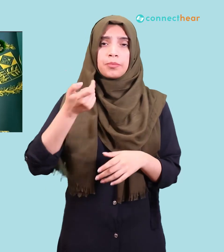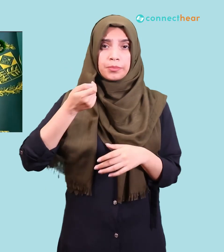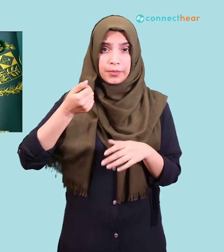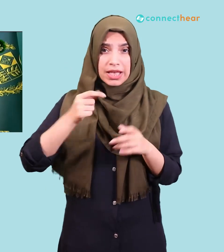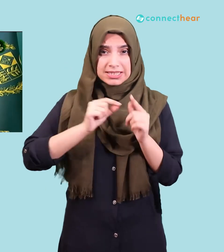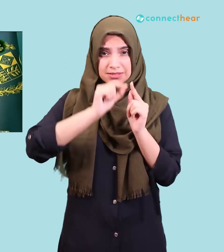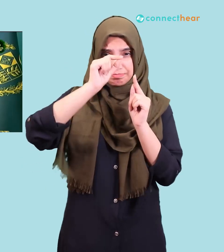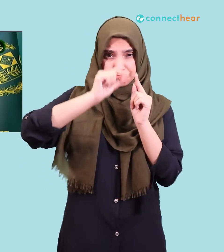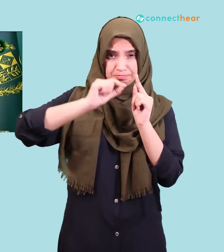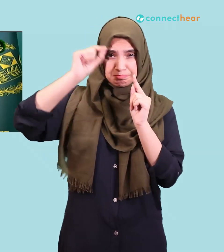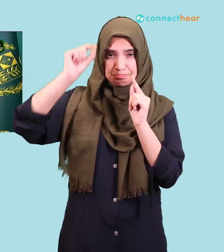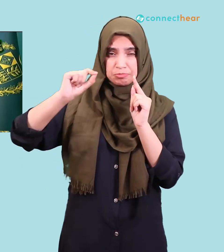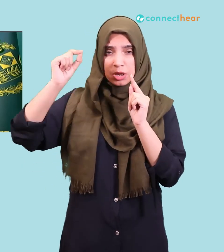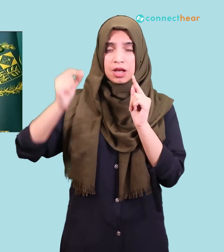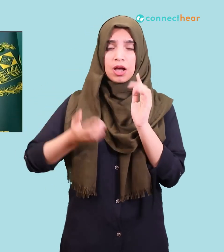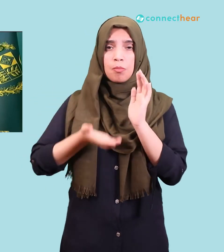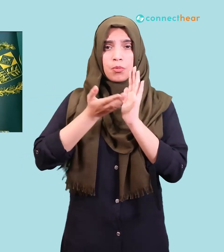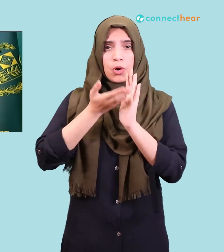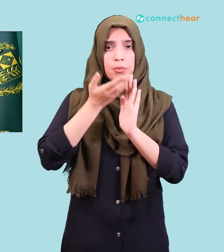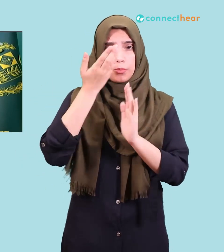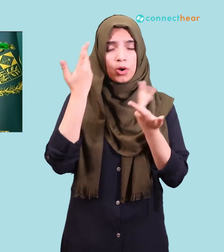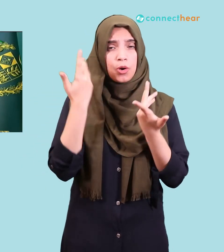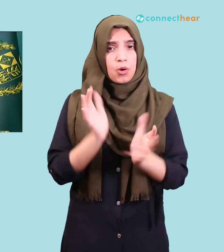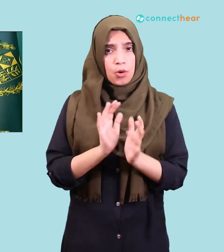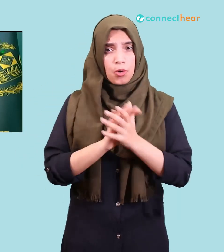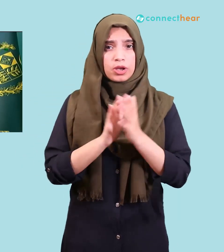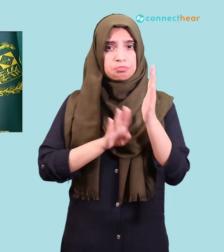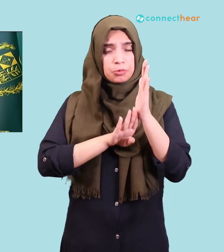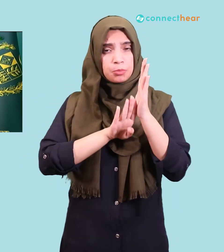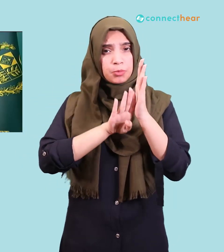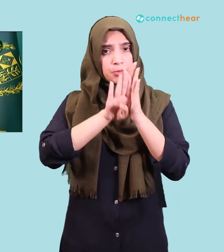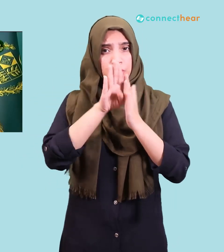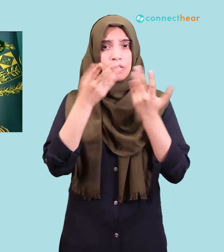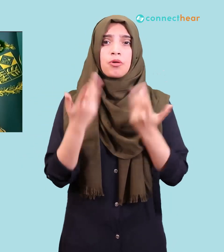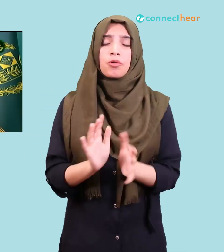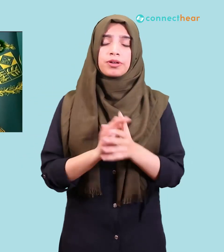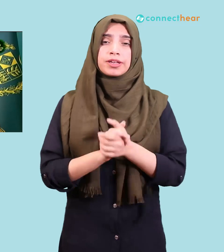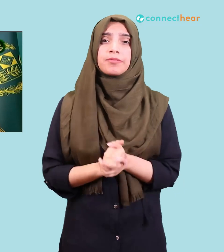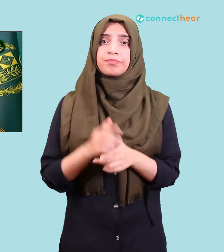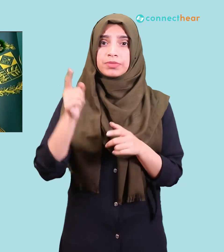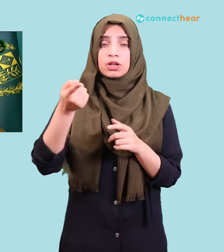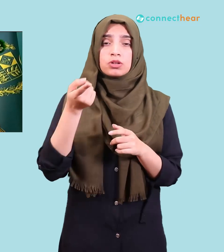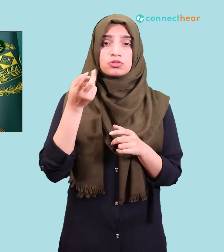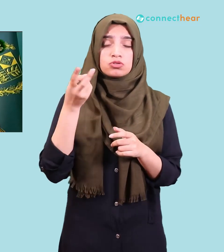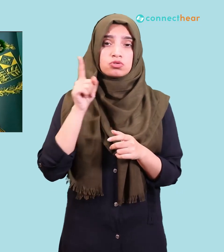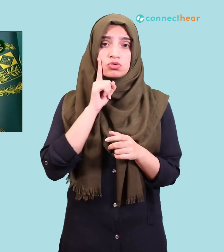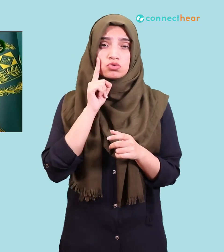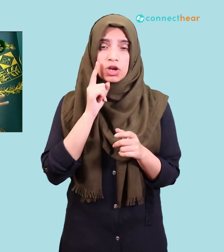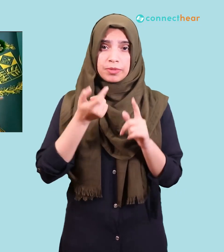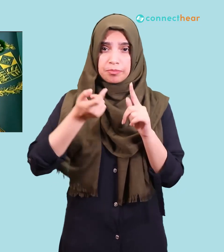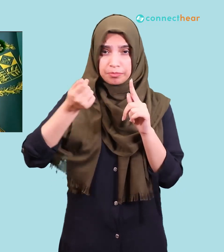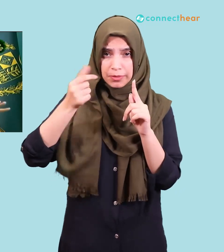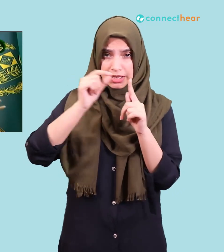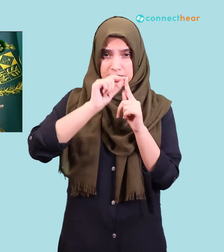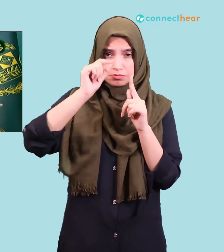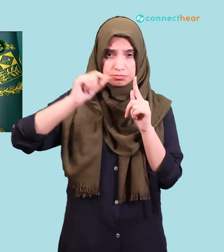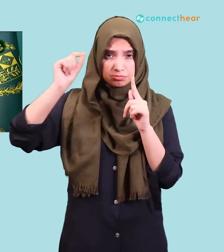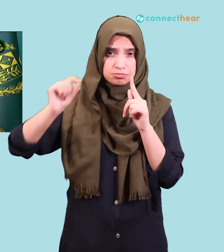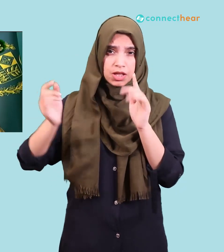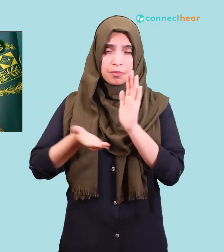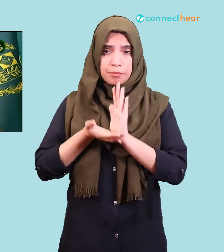روپیہ مضبوط ہوتا جا رہا ہے. جب روپیہ اوپر جاتا ہے تو مثلا پیٹرول